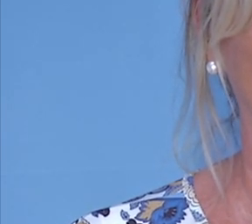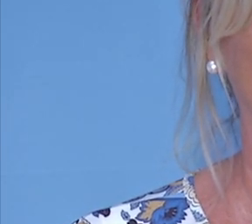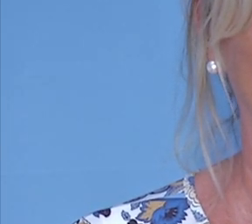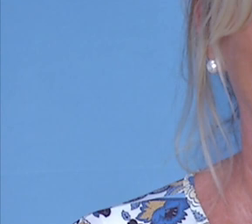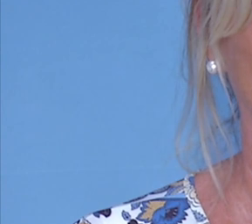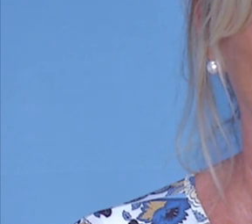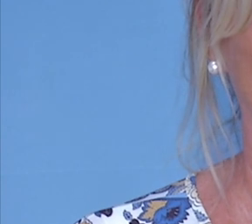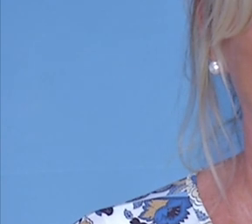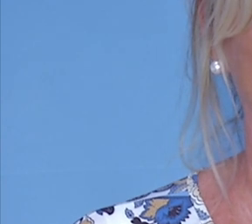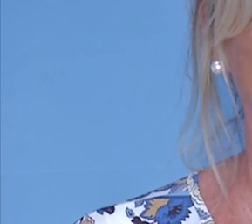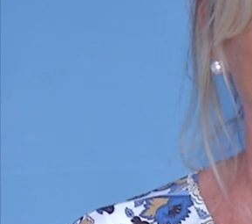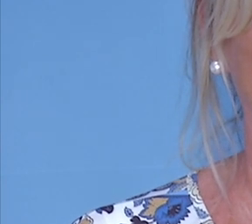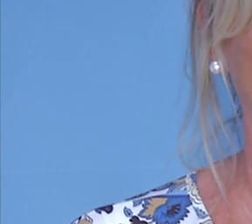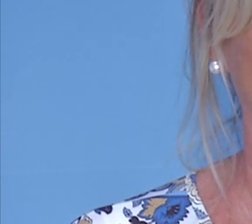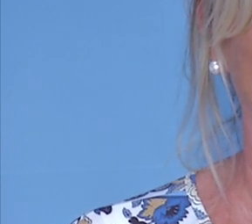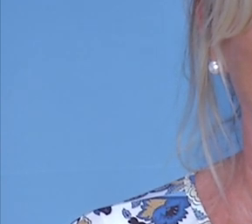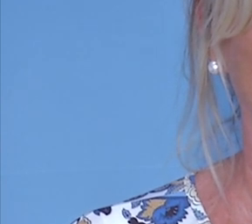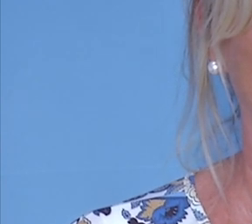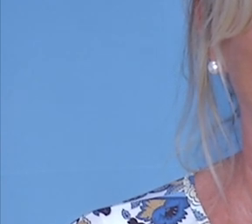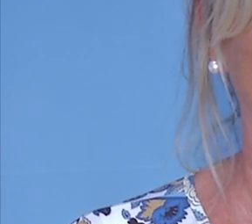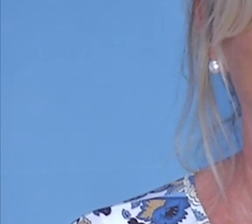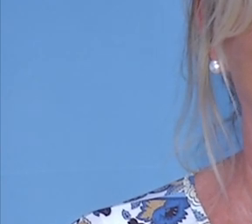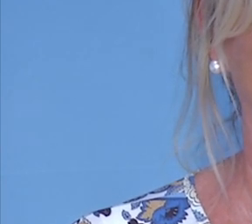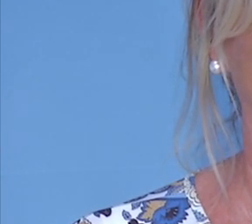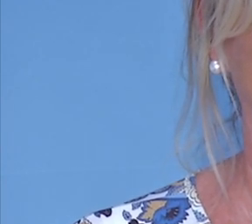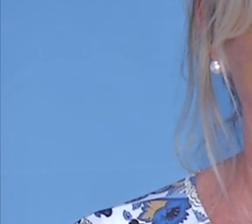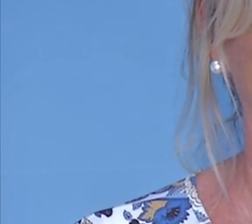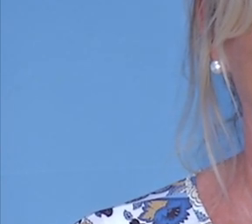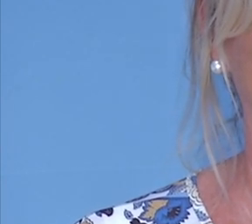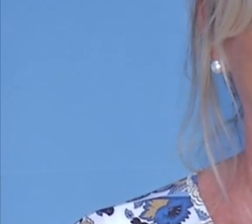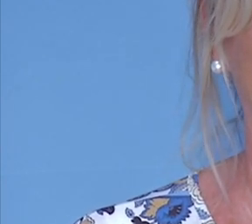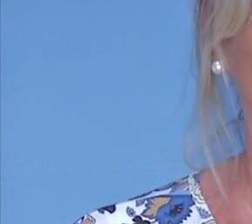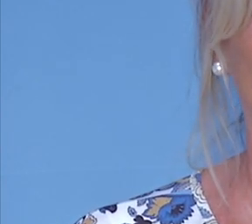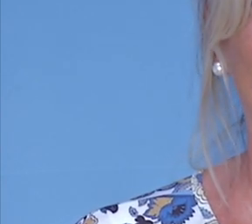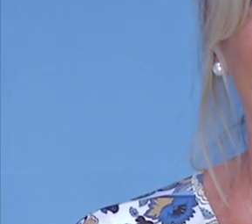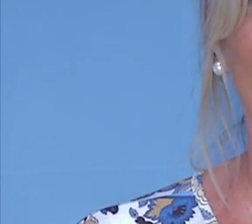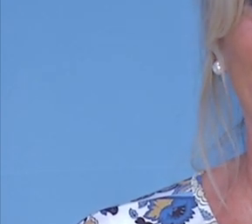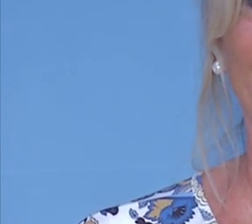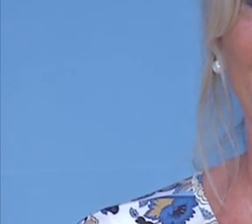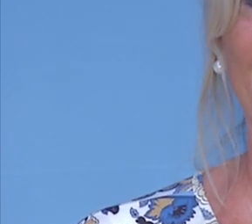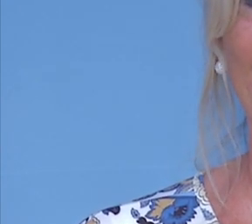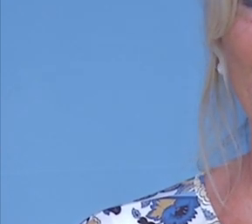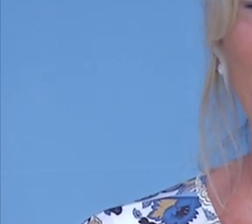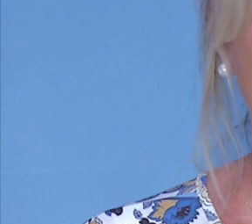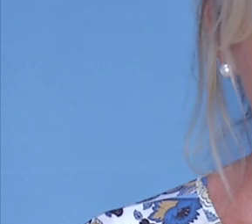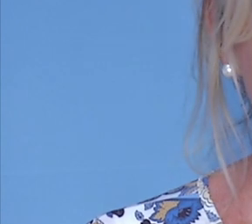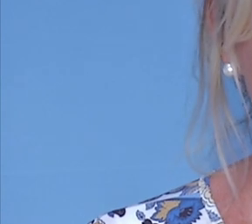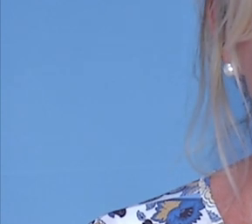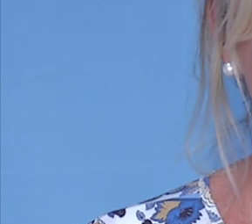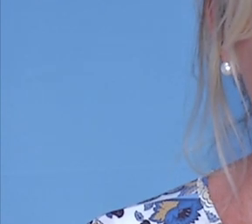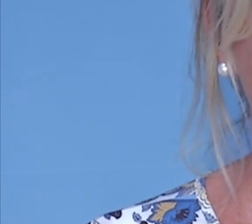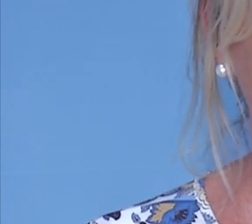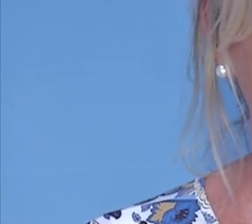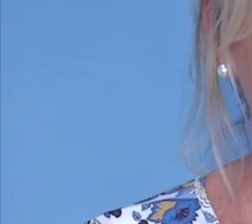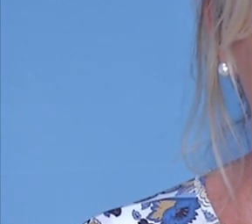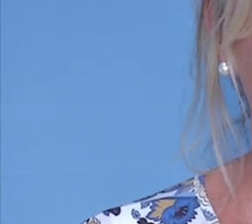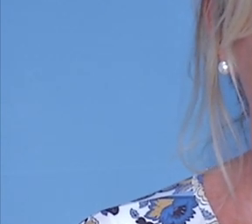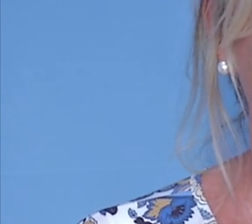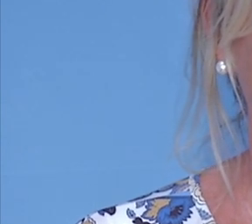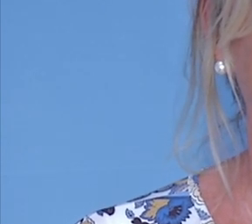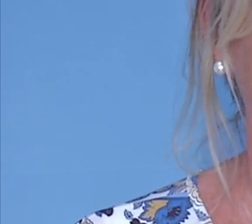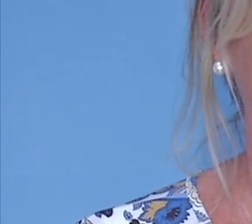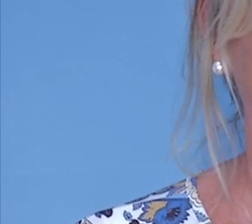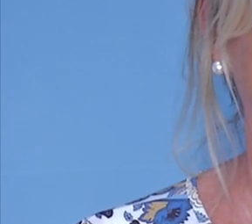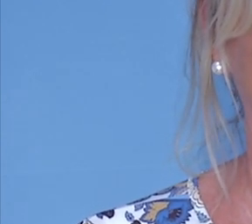Och naturligtvis väldigt mycket lättare när de finns nära. Så är det. Vi anställer inte så mycket. Men vi behöver